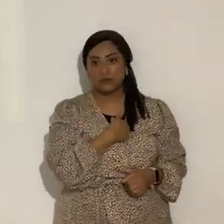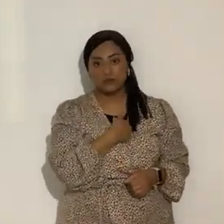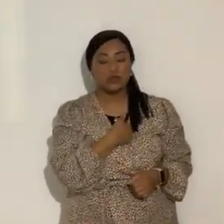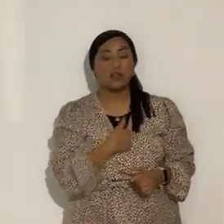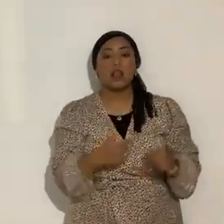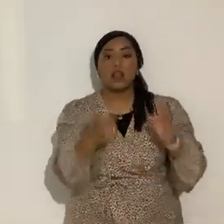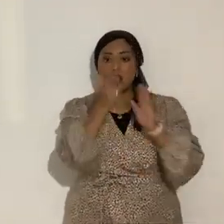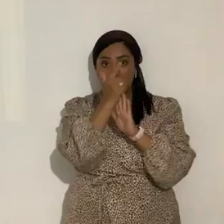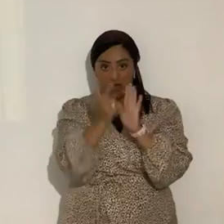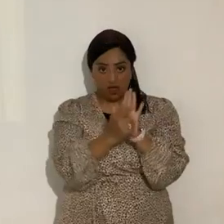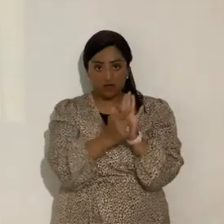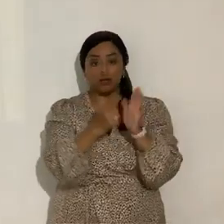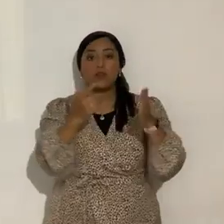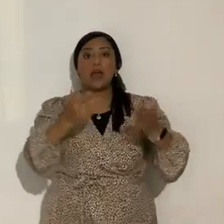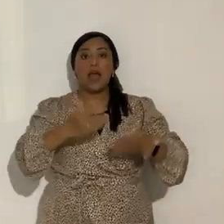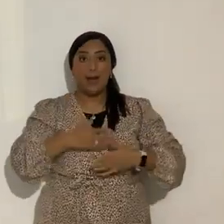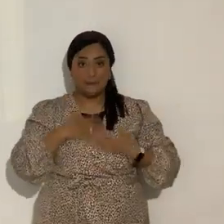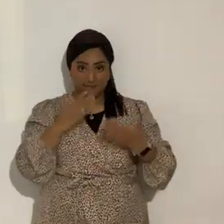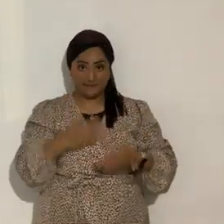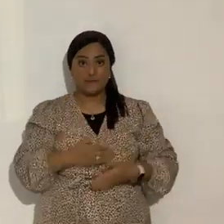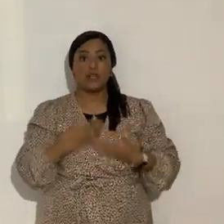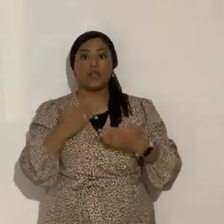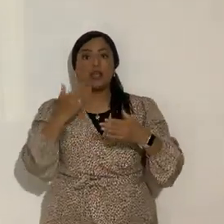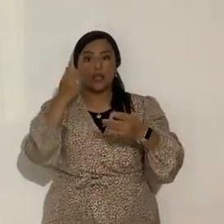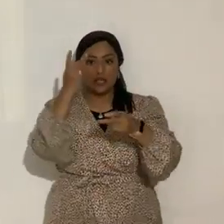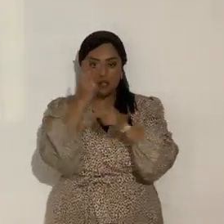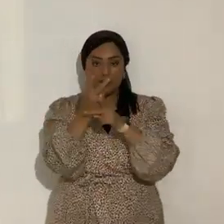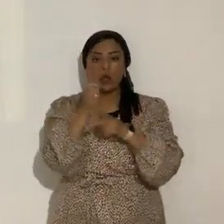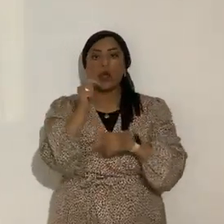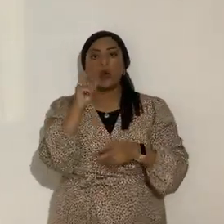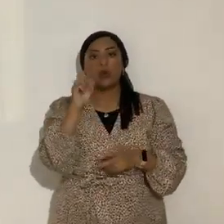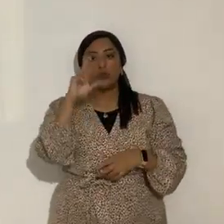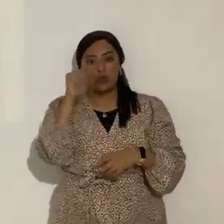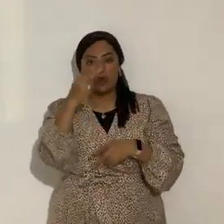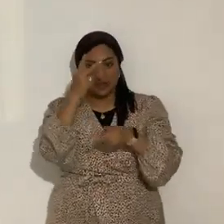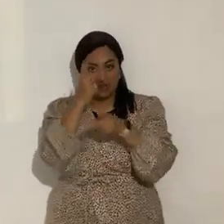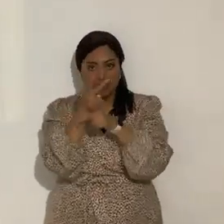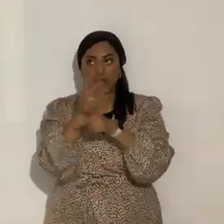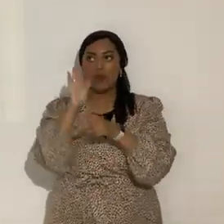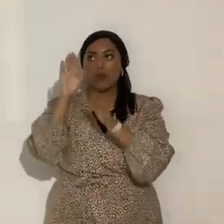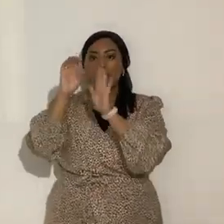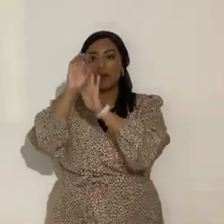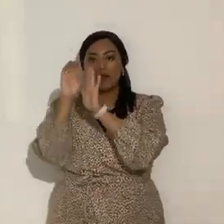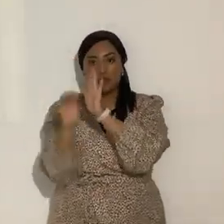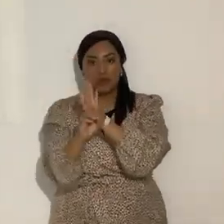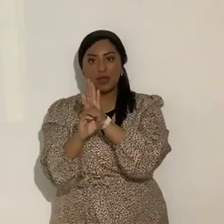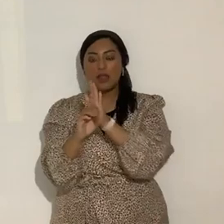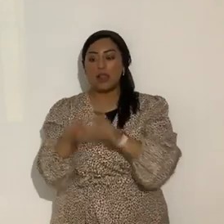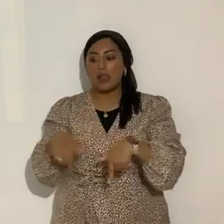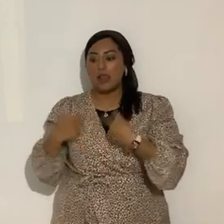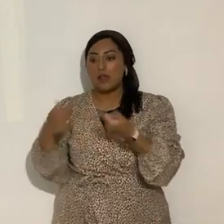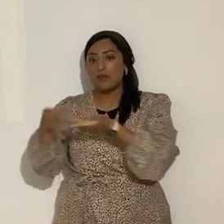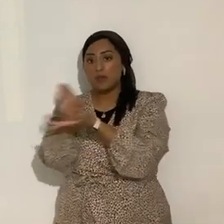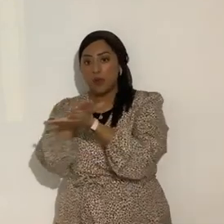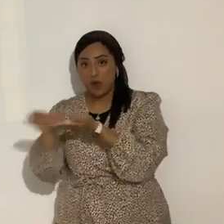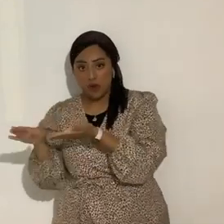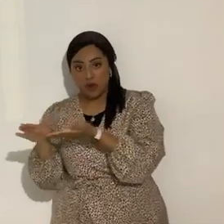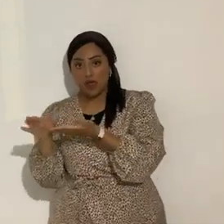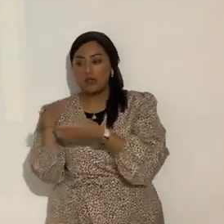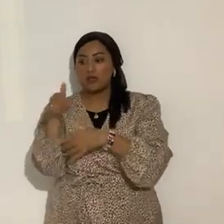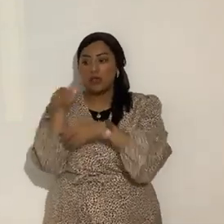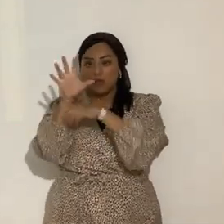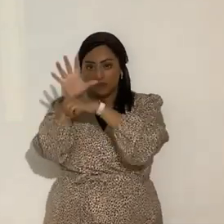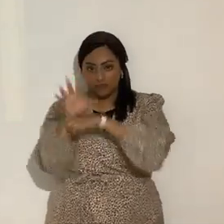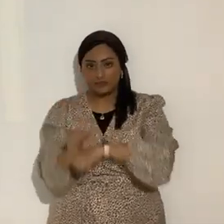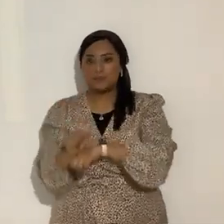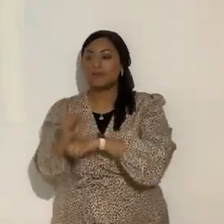las leyes de la felicidad están guardando Torah, guardando sus mandamientos, guardándose en santidad. El dominio